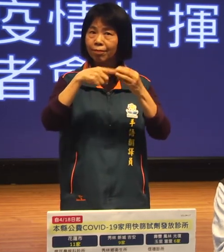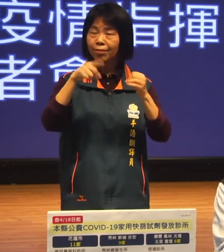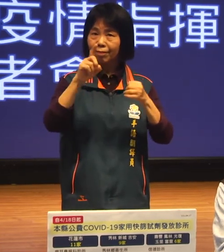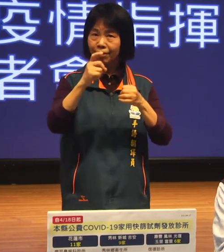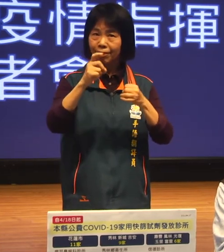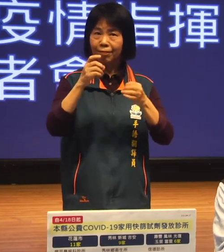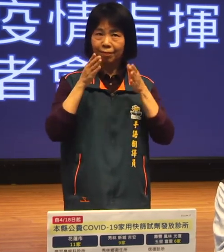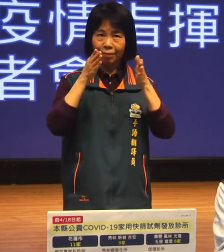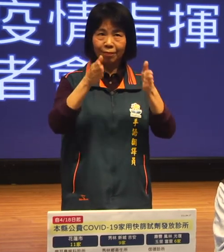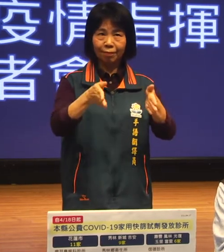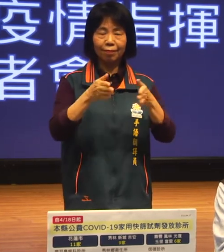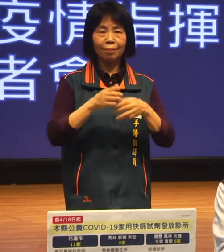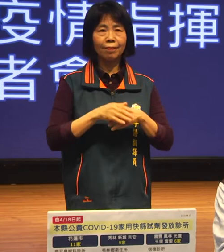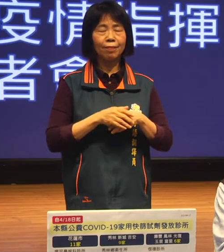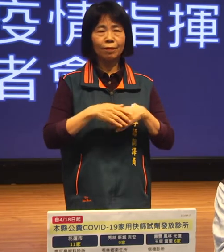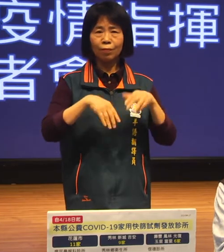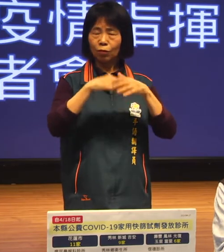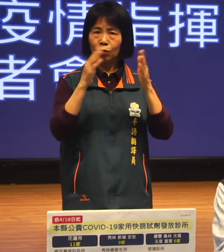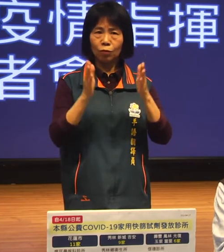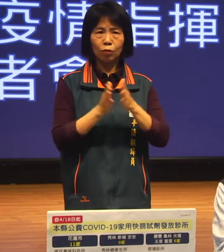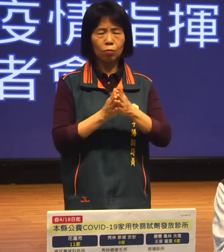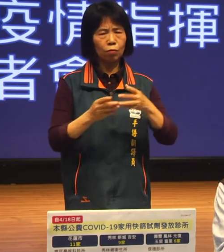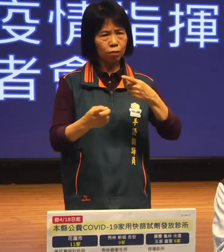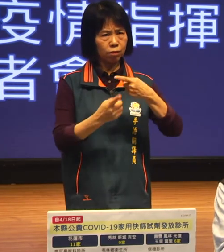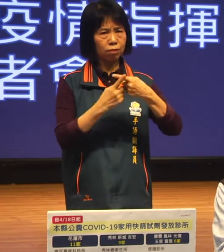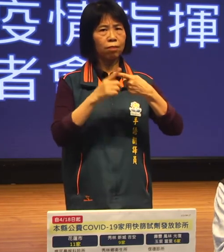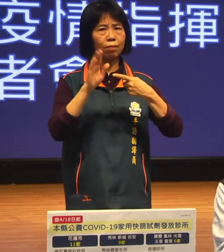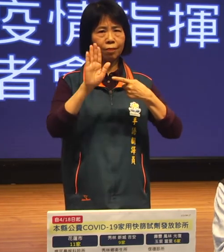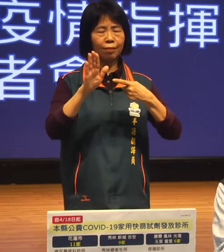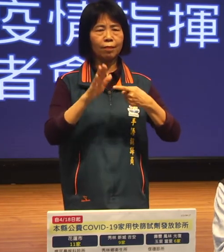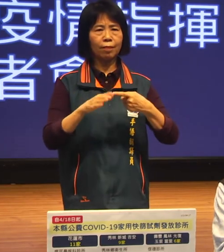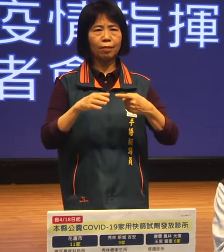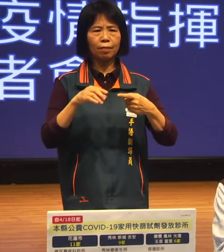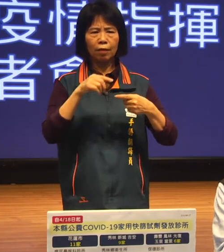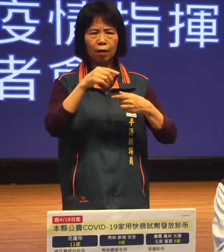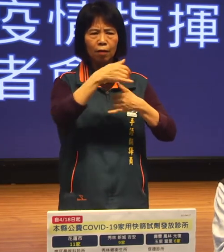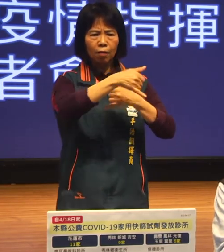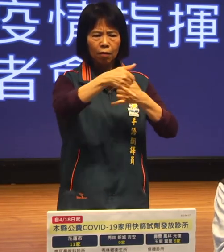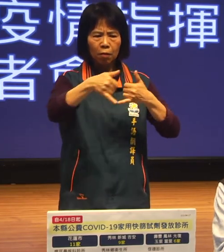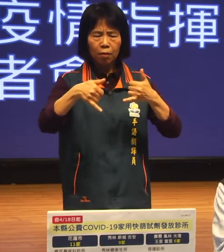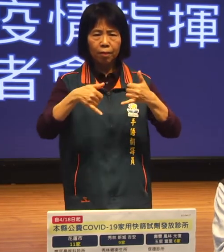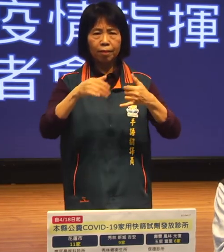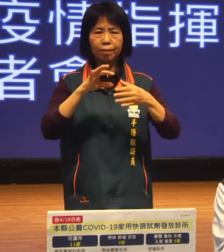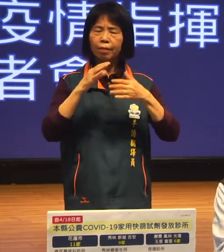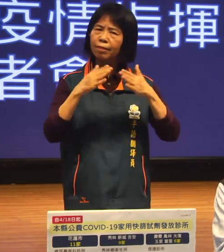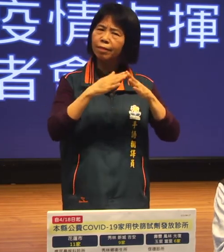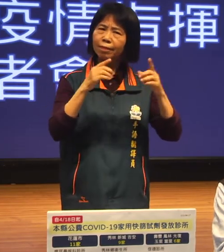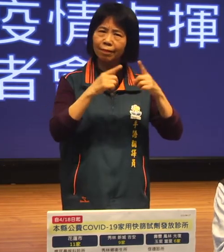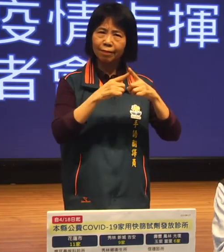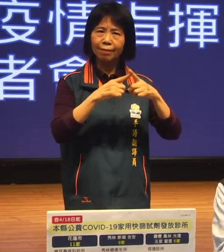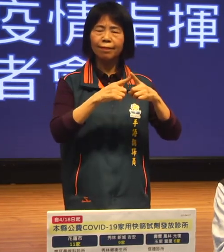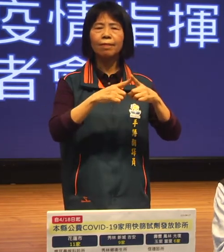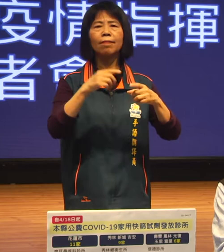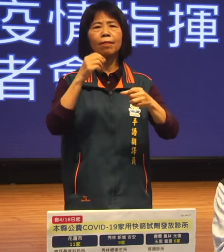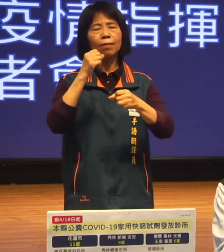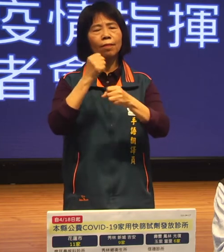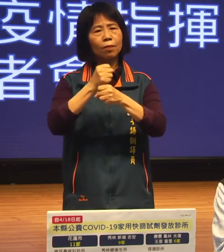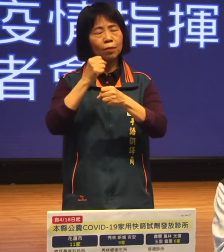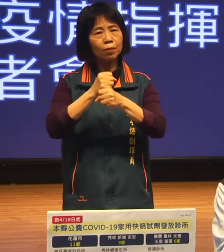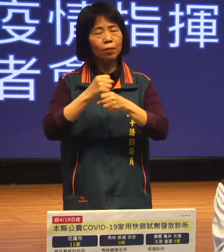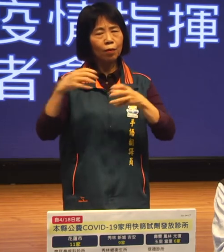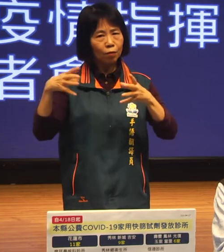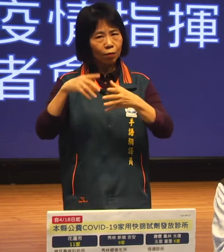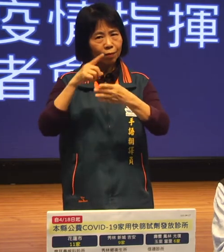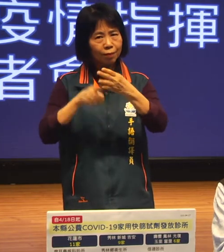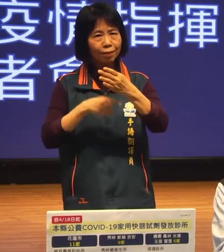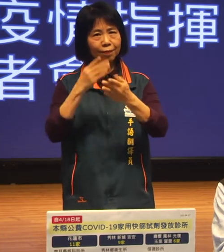对于我们所有确诊个案它的周边的关系包括他的家人，包括他职场上的人